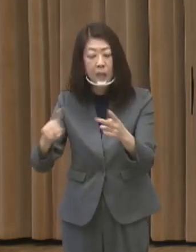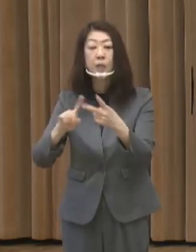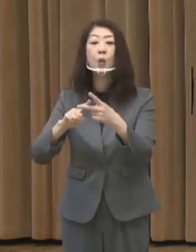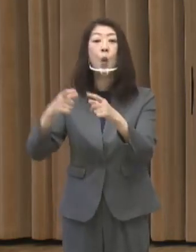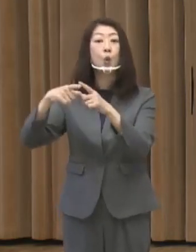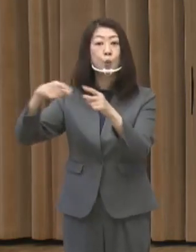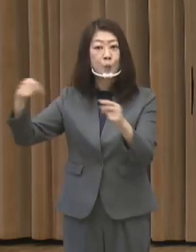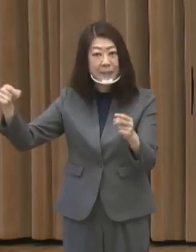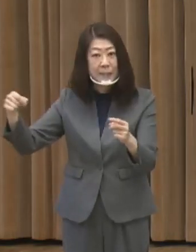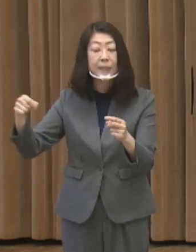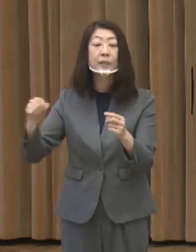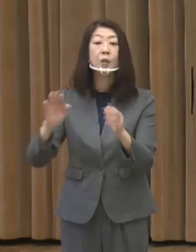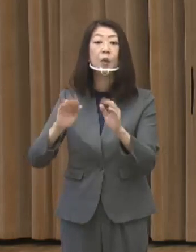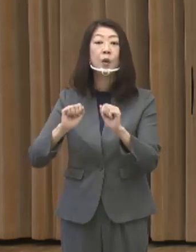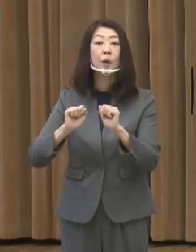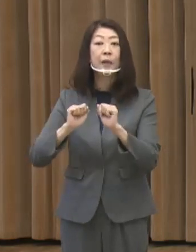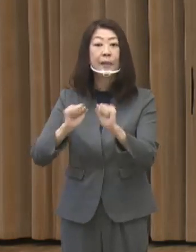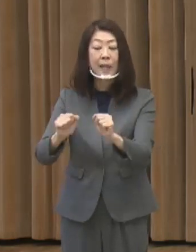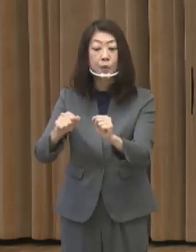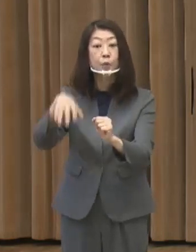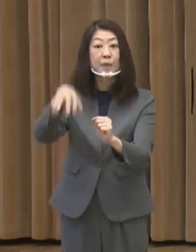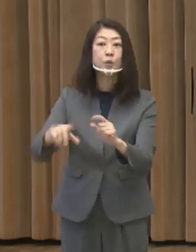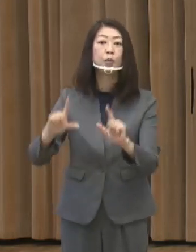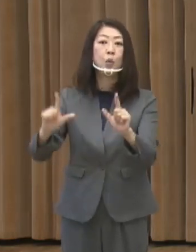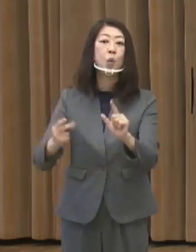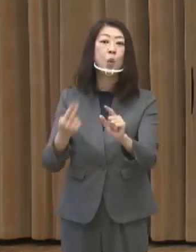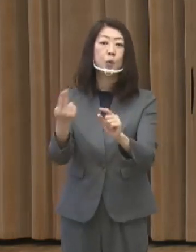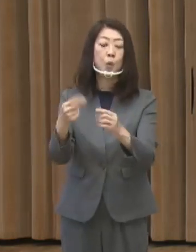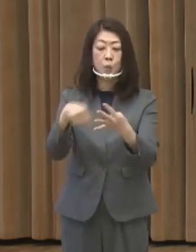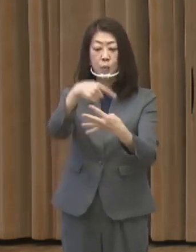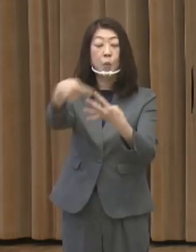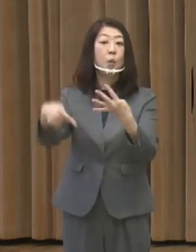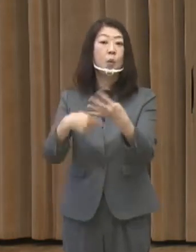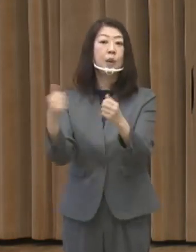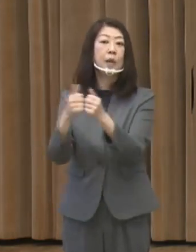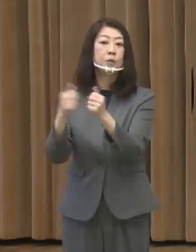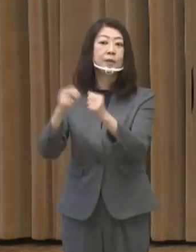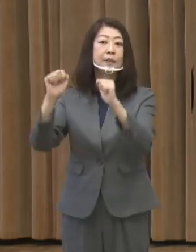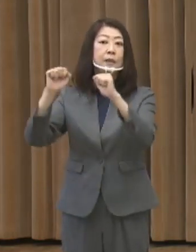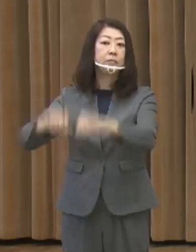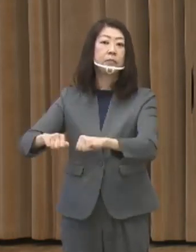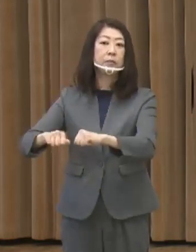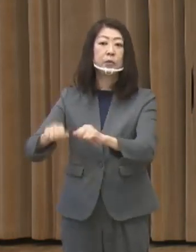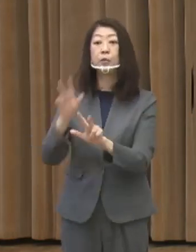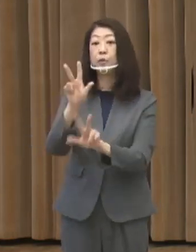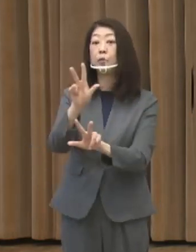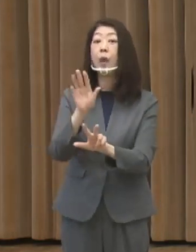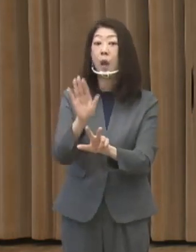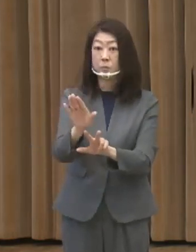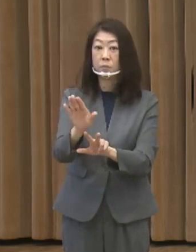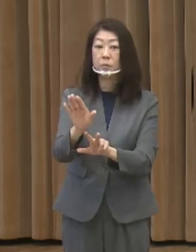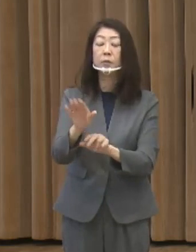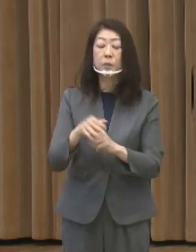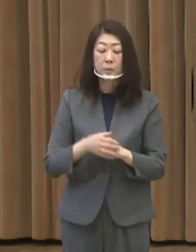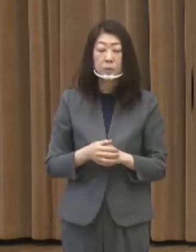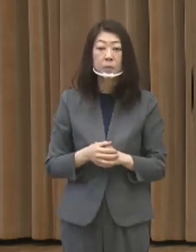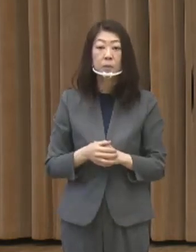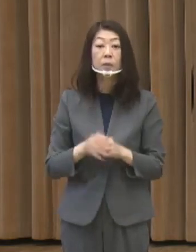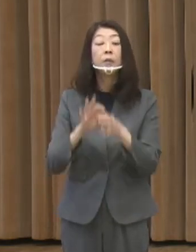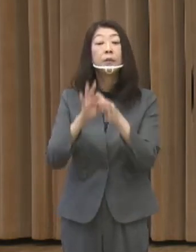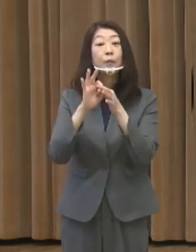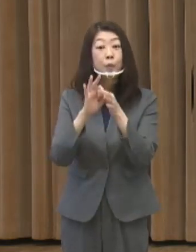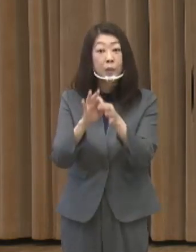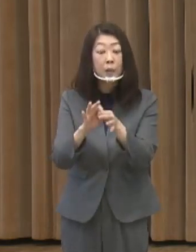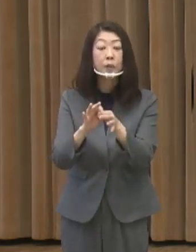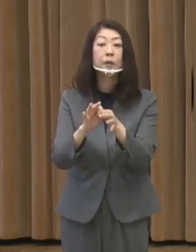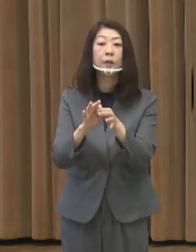から開催地である東京都、これが話し合って決めるというルールになっています。したがって